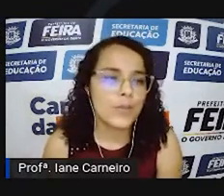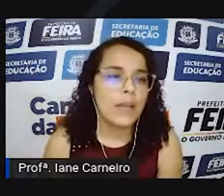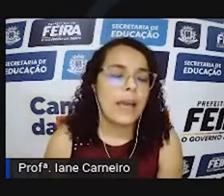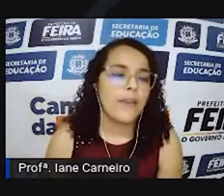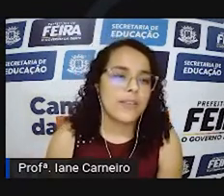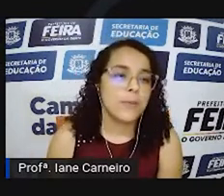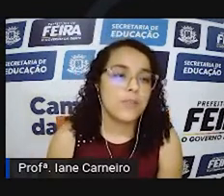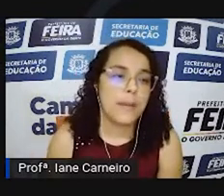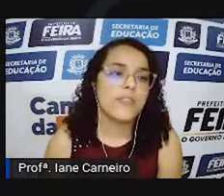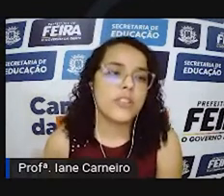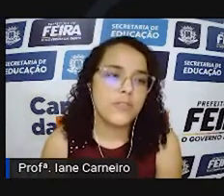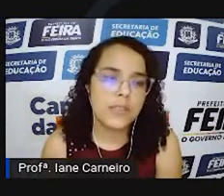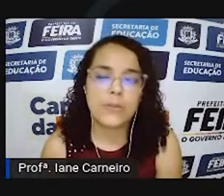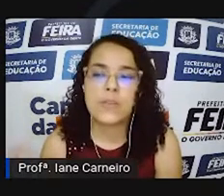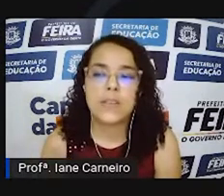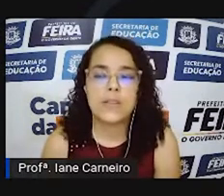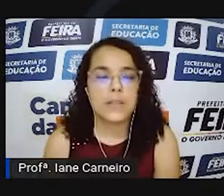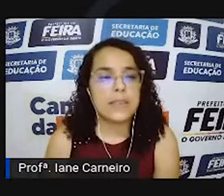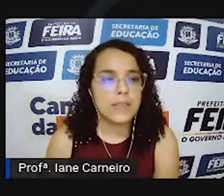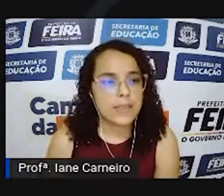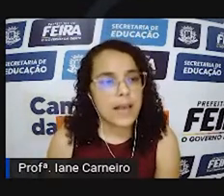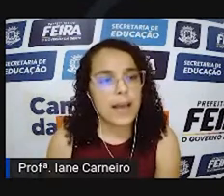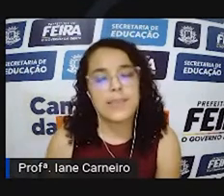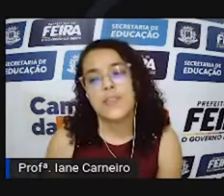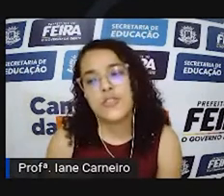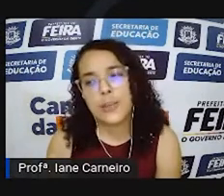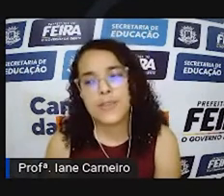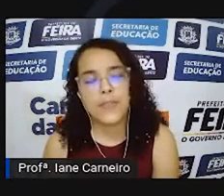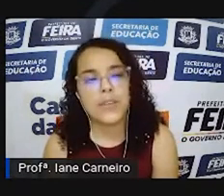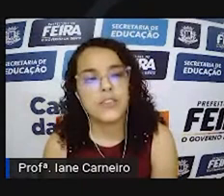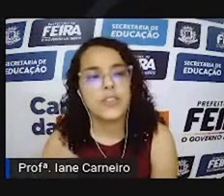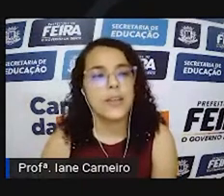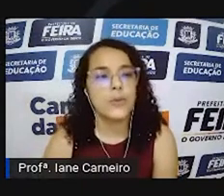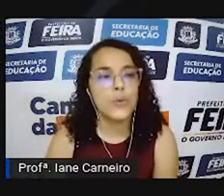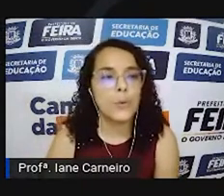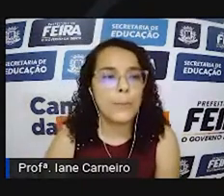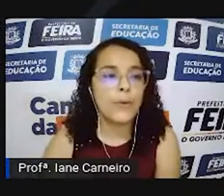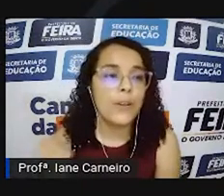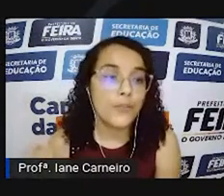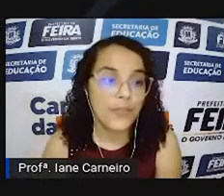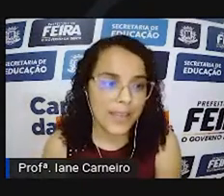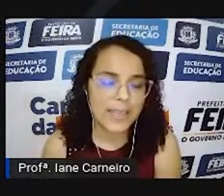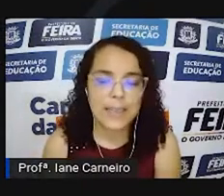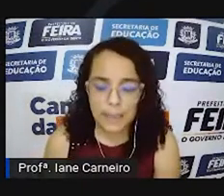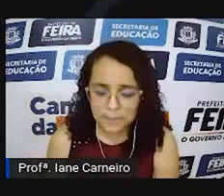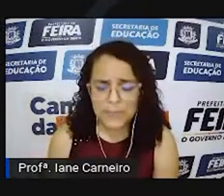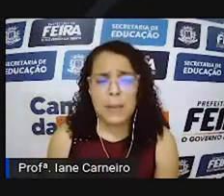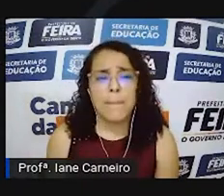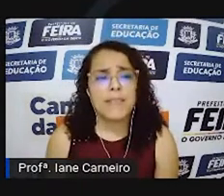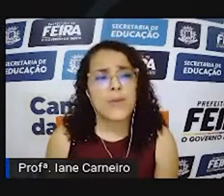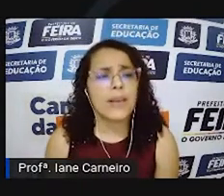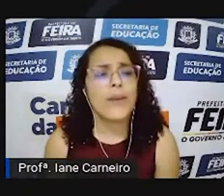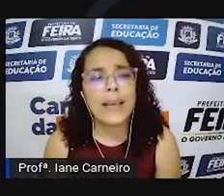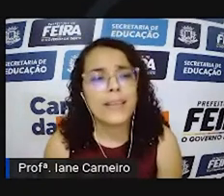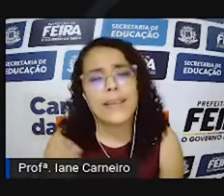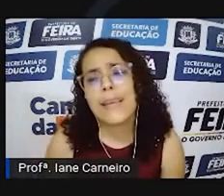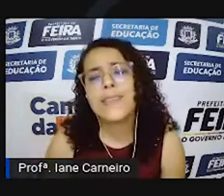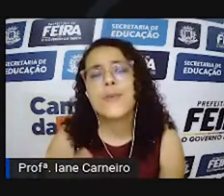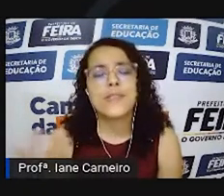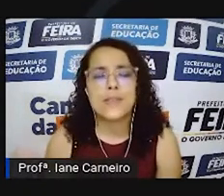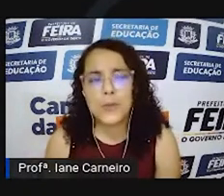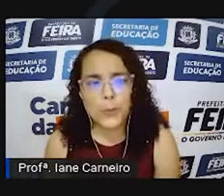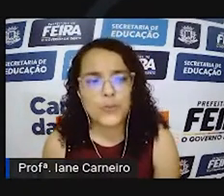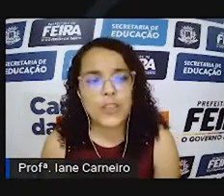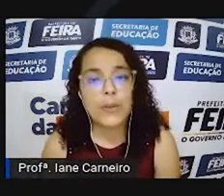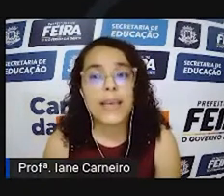nós fazemos parte da divisão dos anos iniciais e estamos à frente, né, do grupo Veiga, né? Mas que